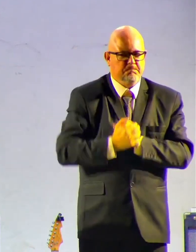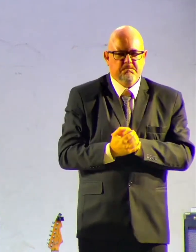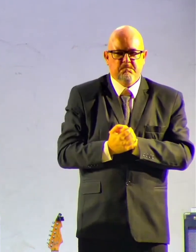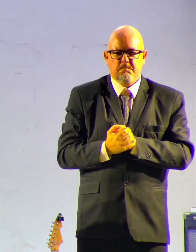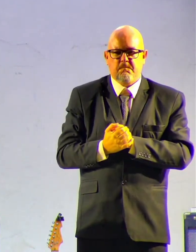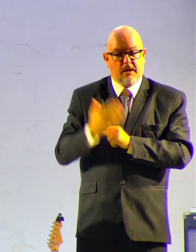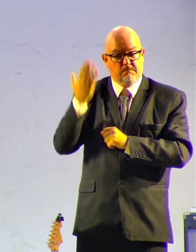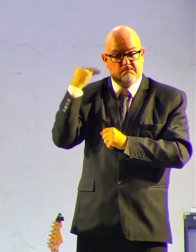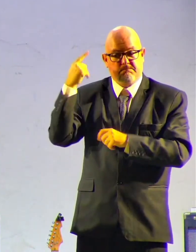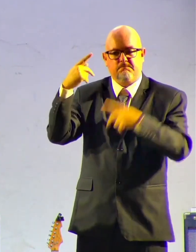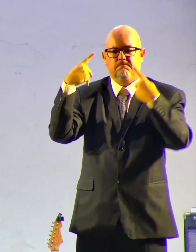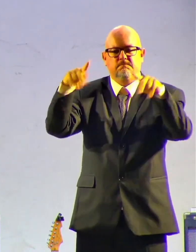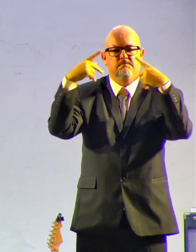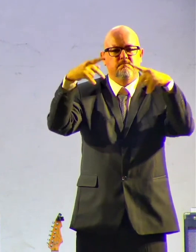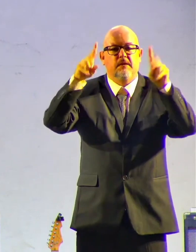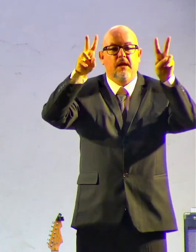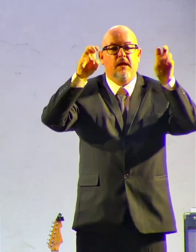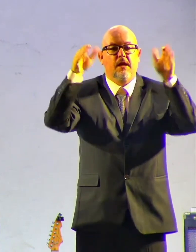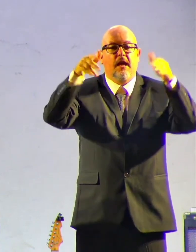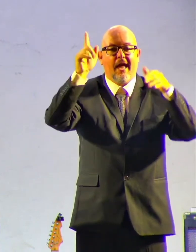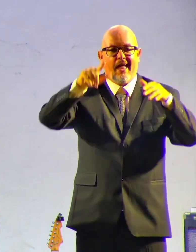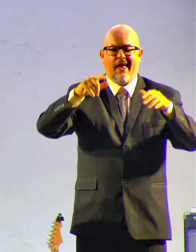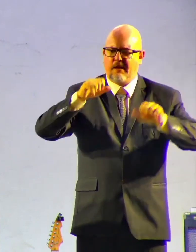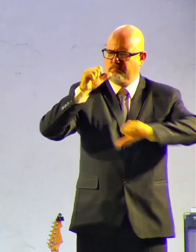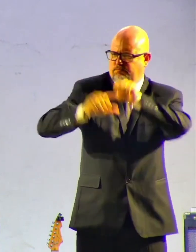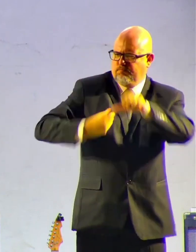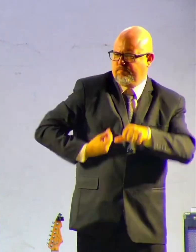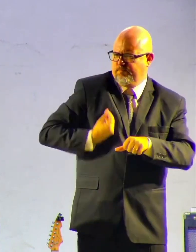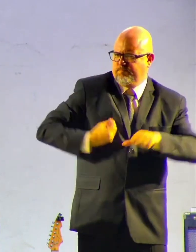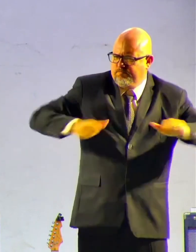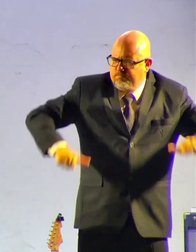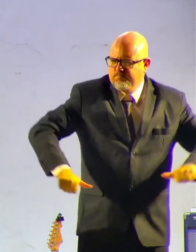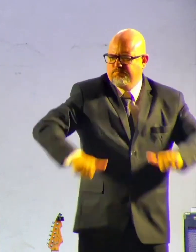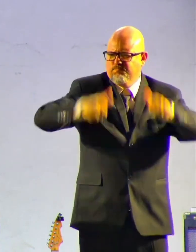E naquela ocasião pregando sobre avivamento.